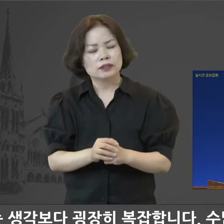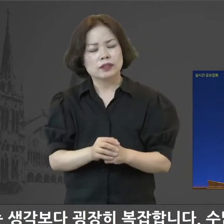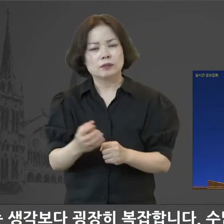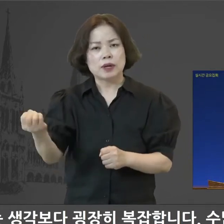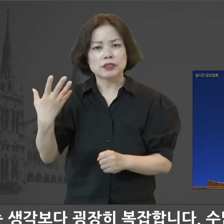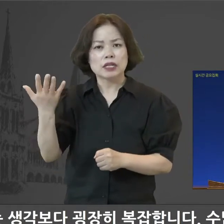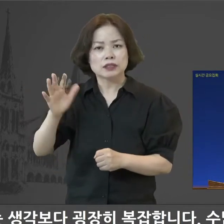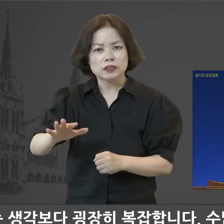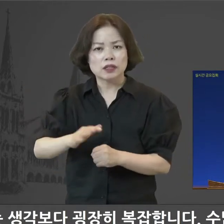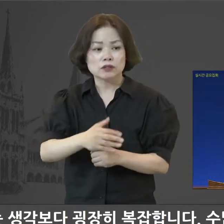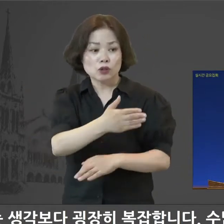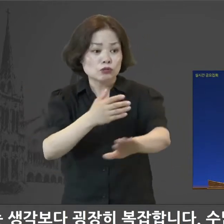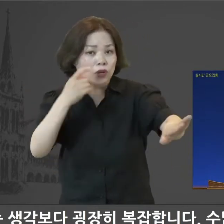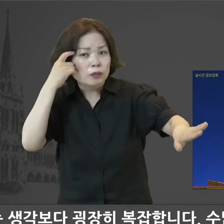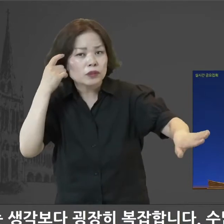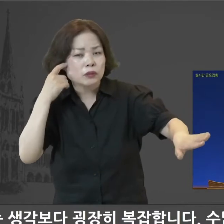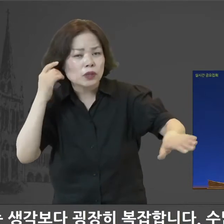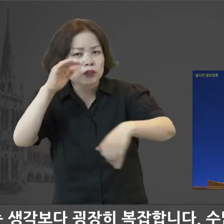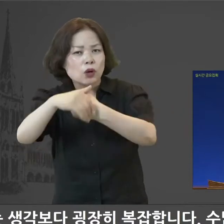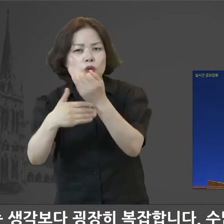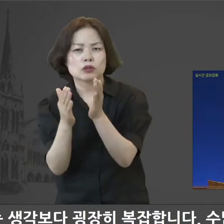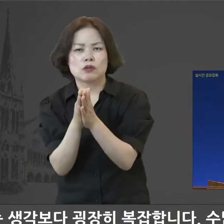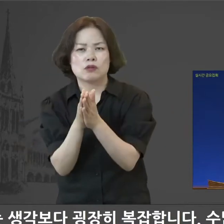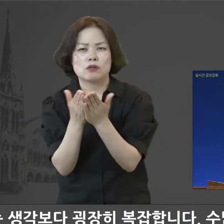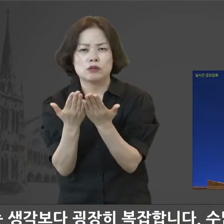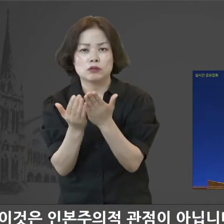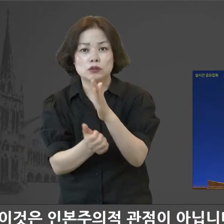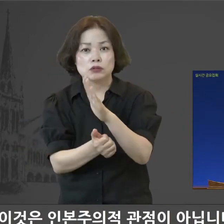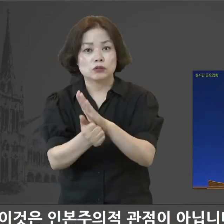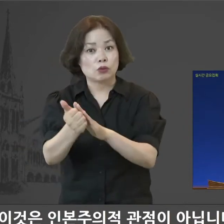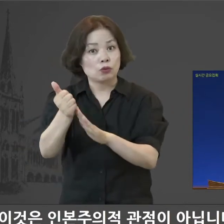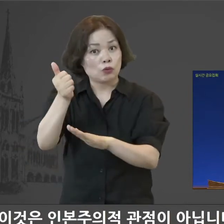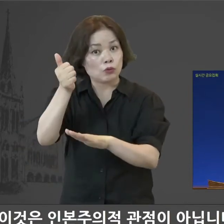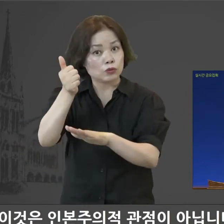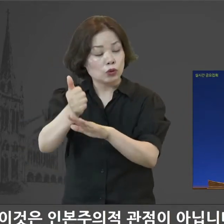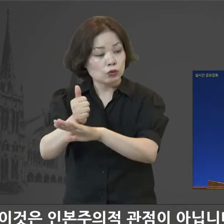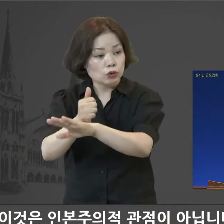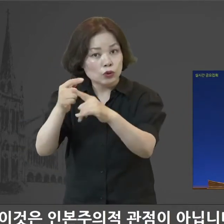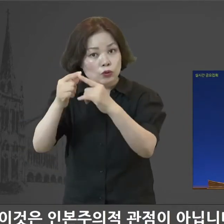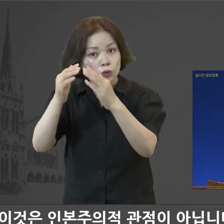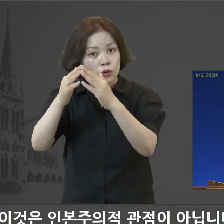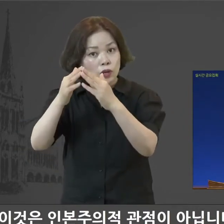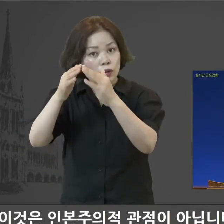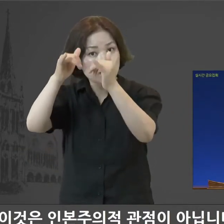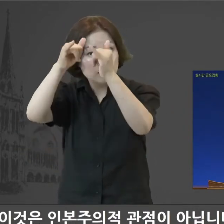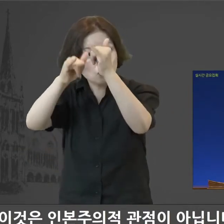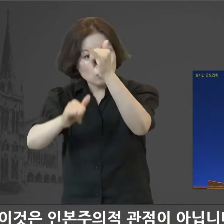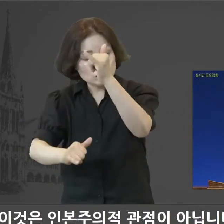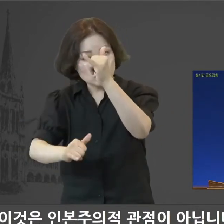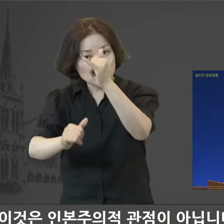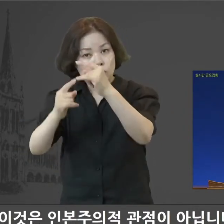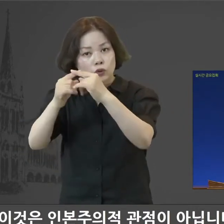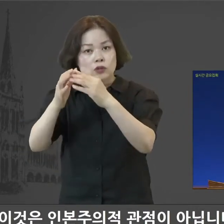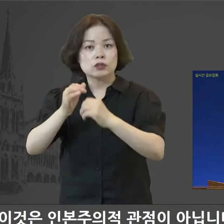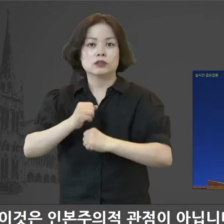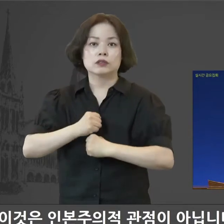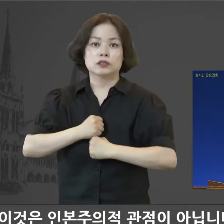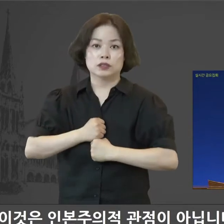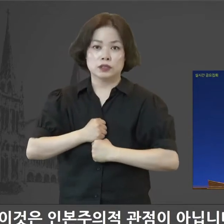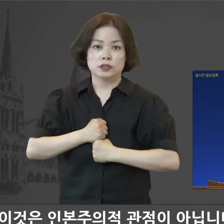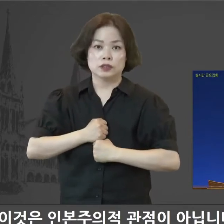인물들이나 성경적으로 성공적으로 우리 교회의 역사에서 교회를 지켜내고